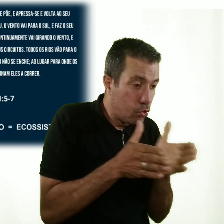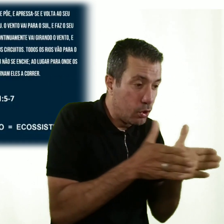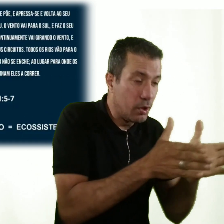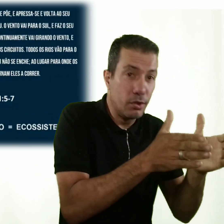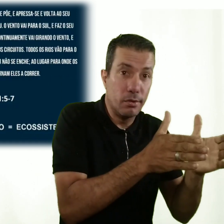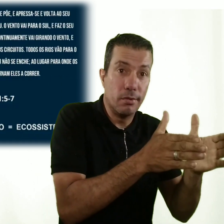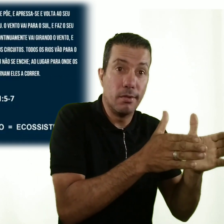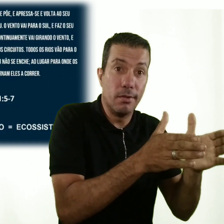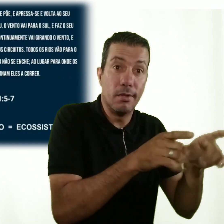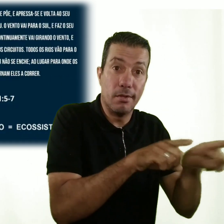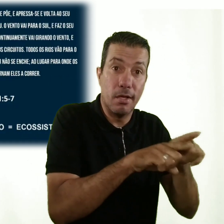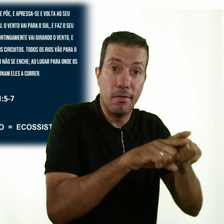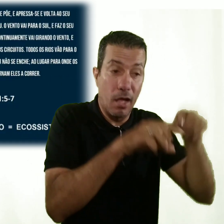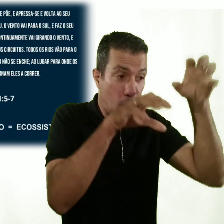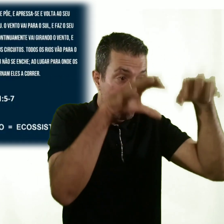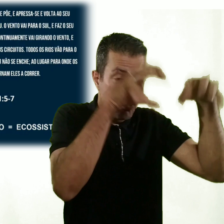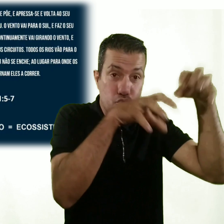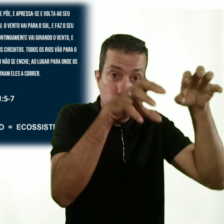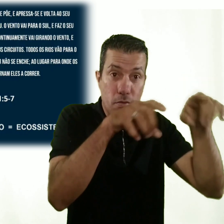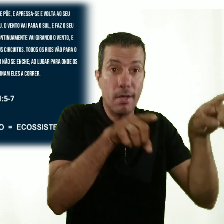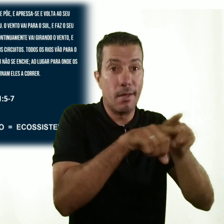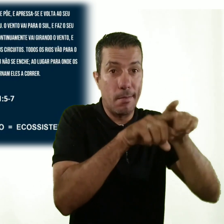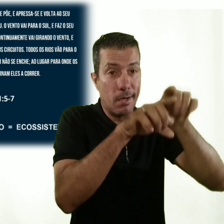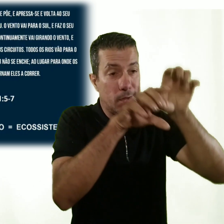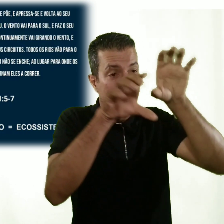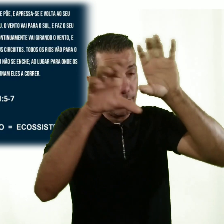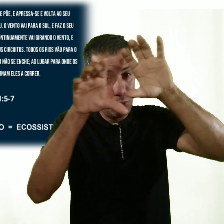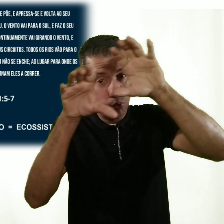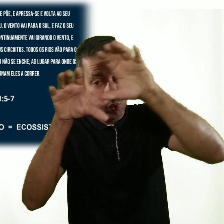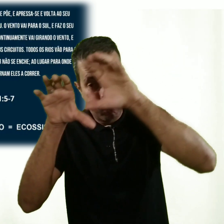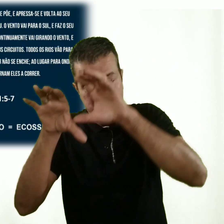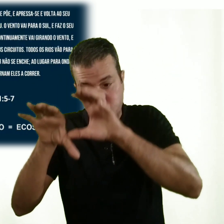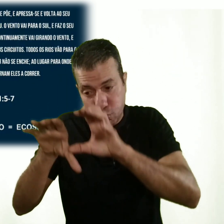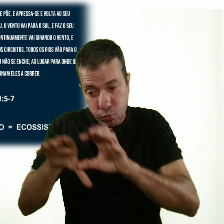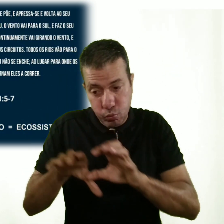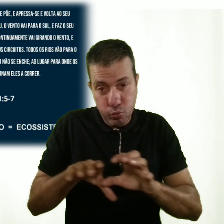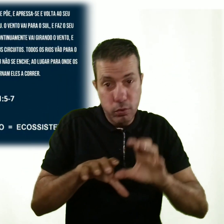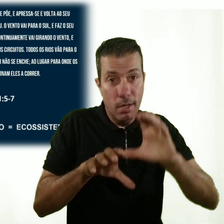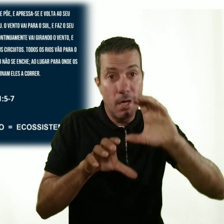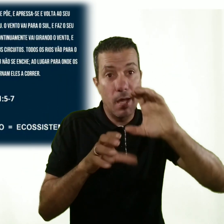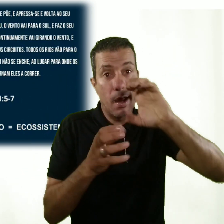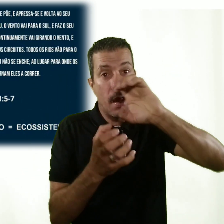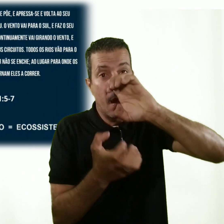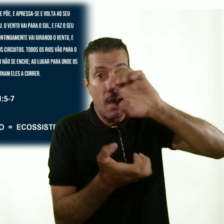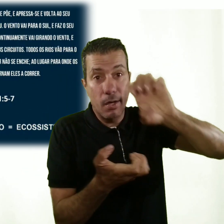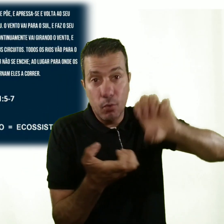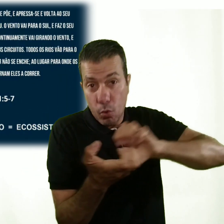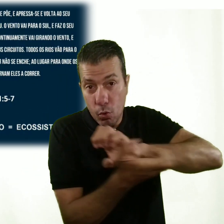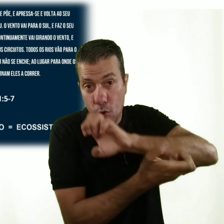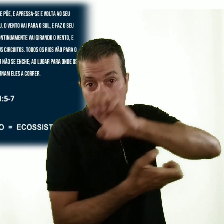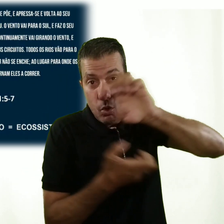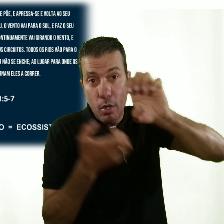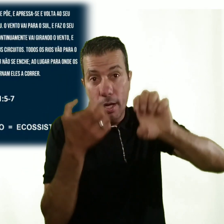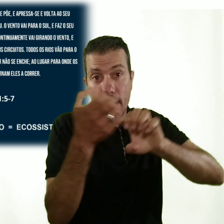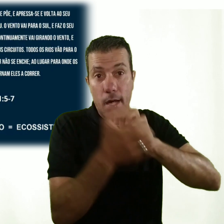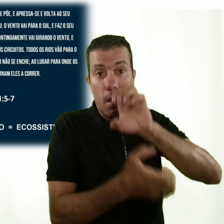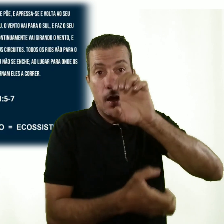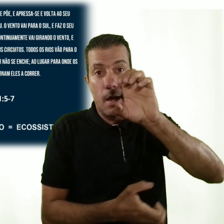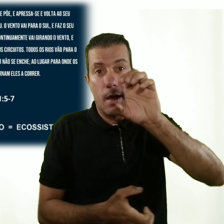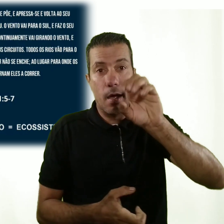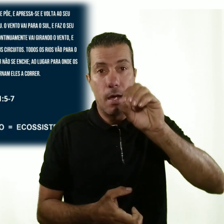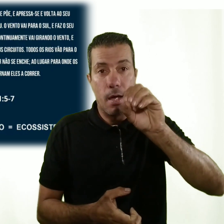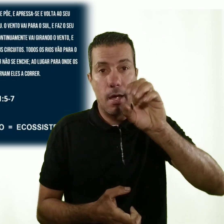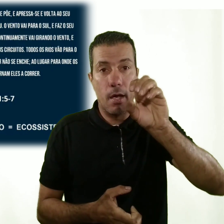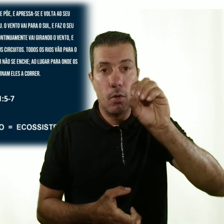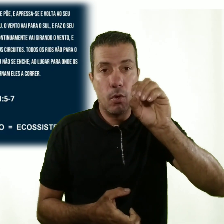em forma de chuva. Ele simplesmente está descrevendo aqui um ecossistema, coisa que a gente está falando nisso só há 50 anos